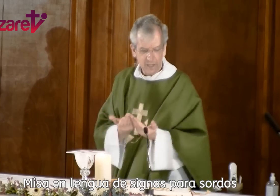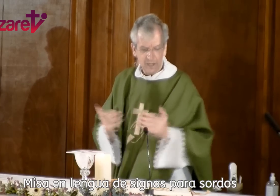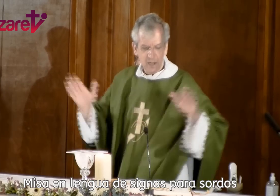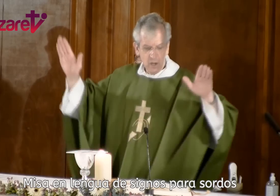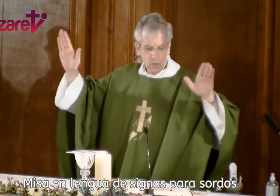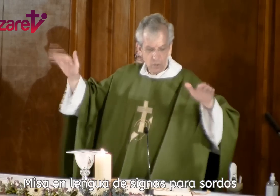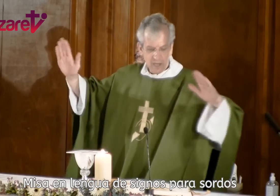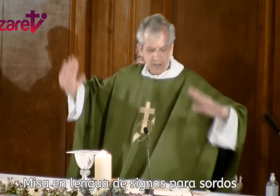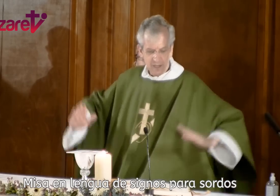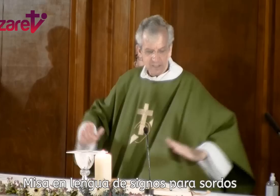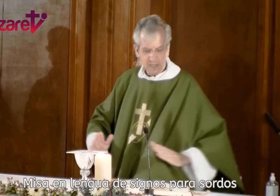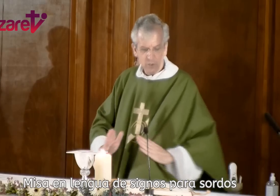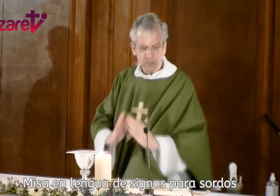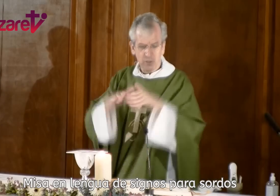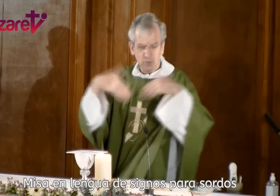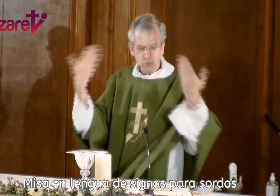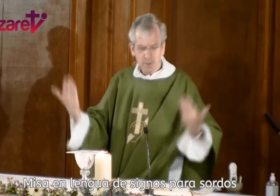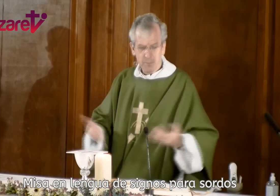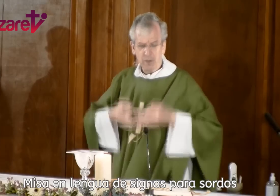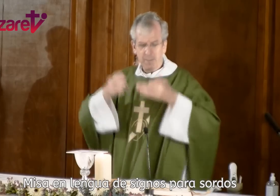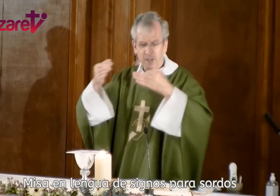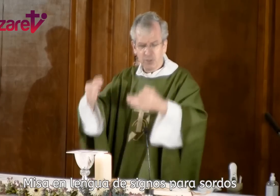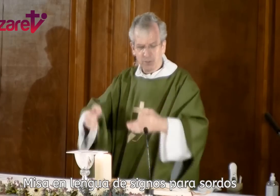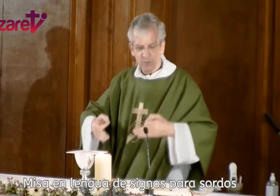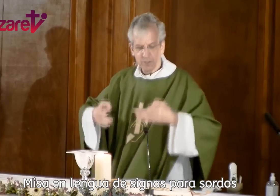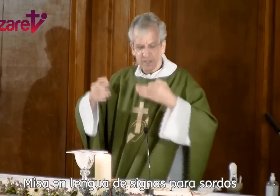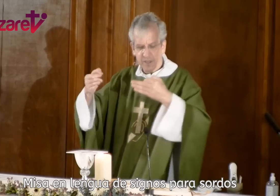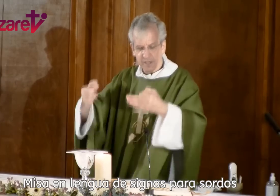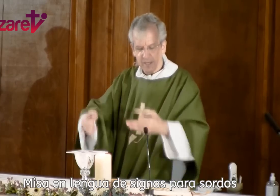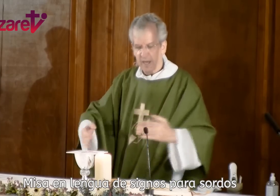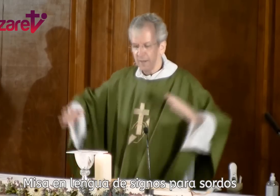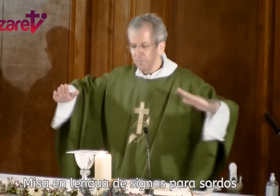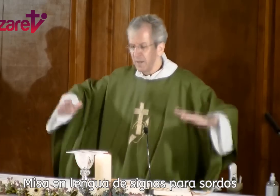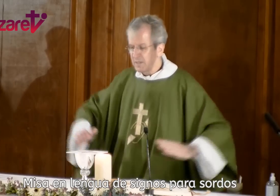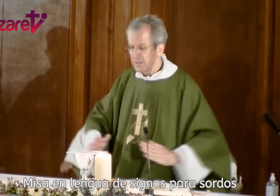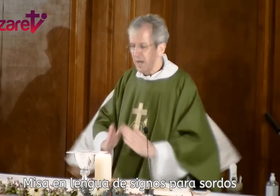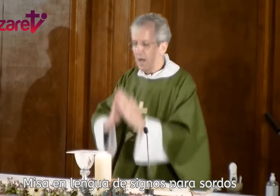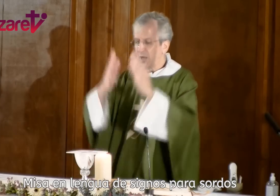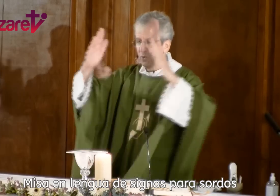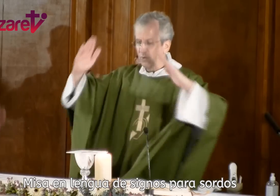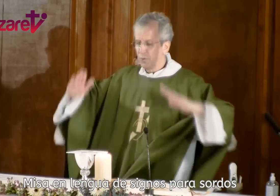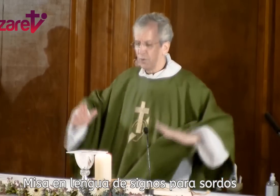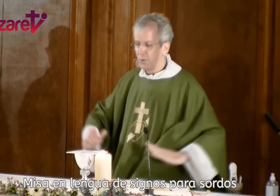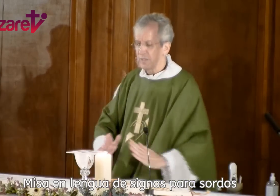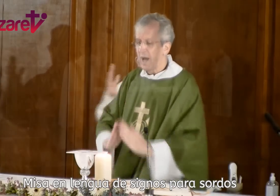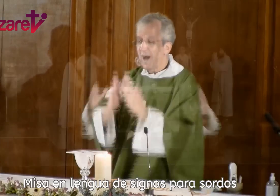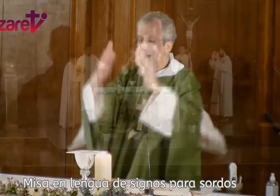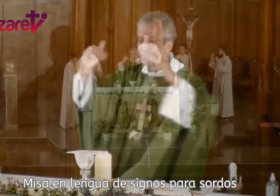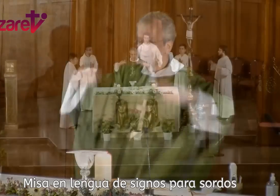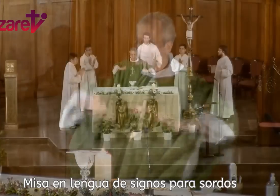tierra, los ángeles y los santos, proclamando sin cesar: Santo,